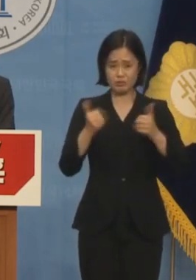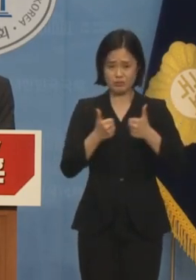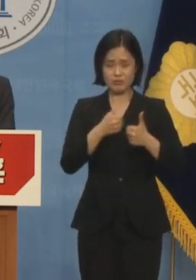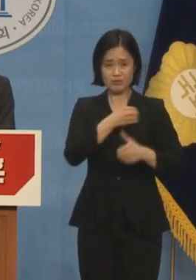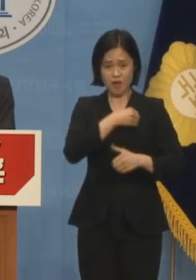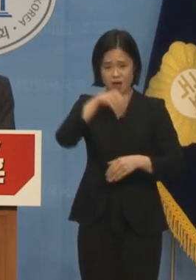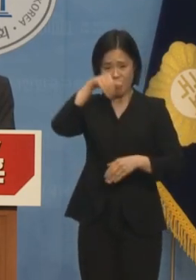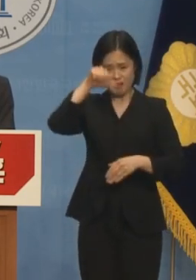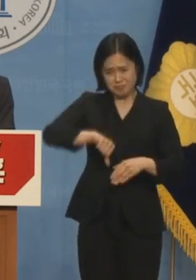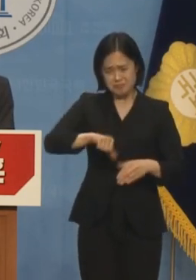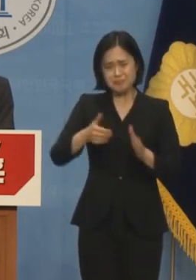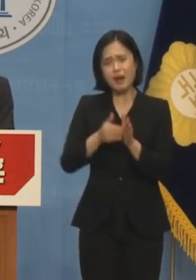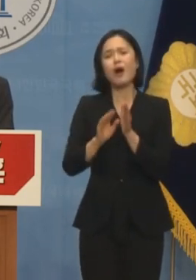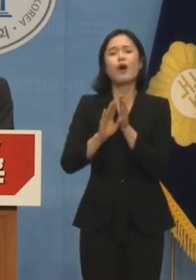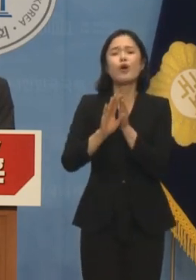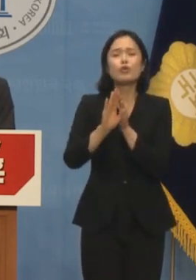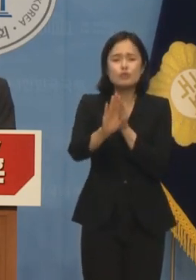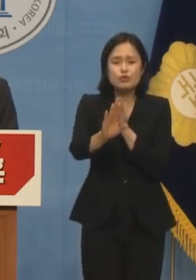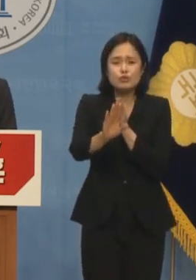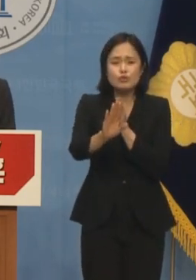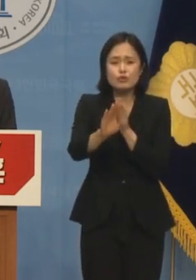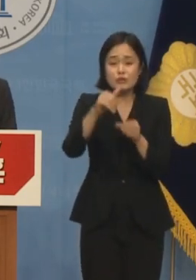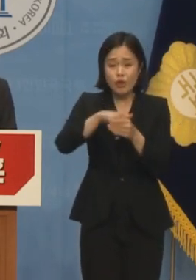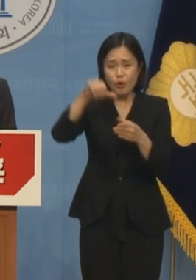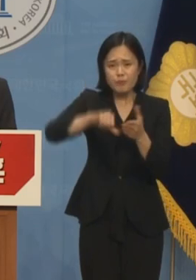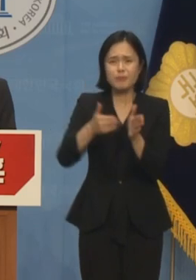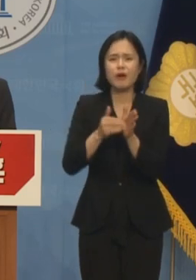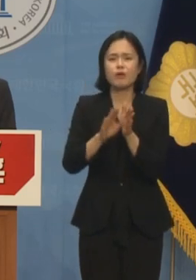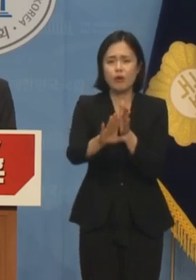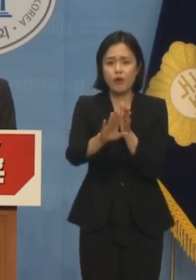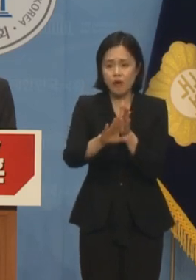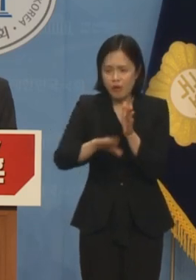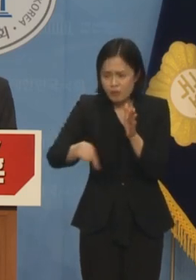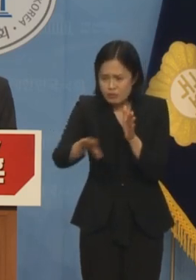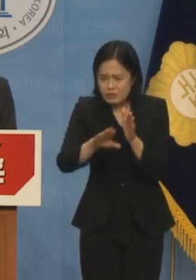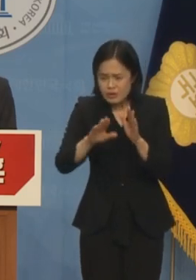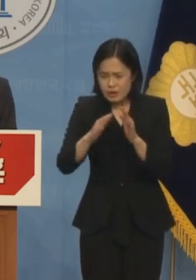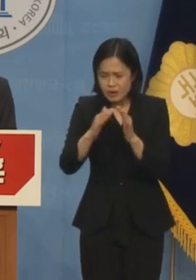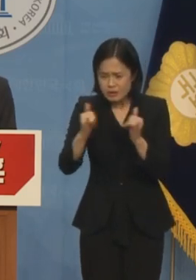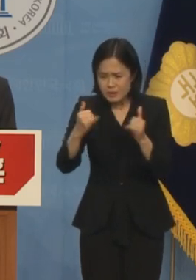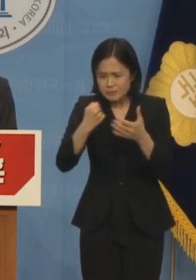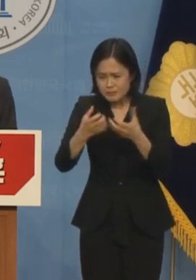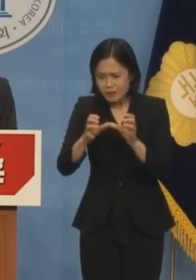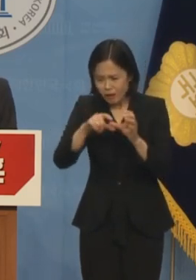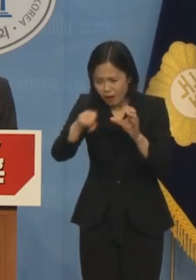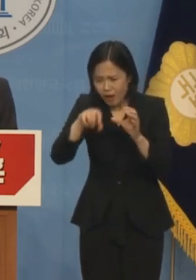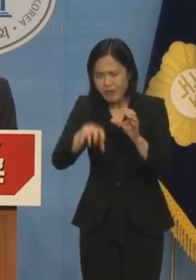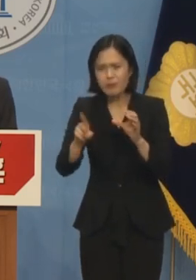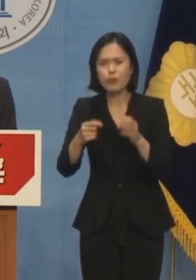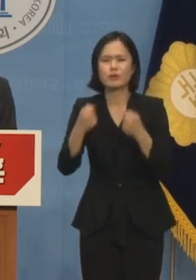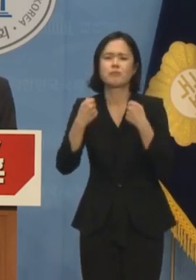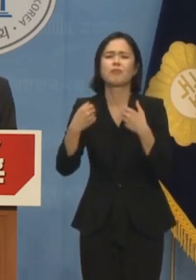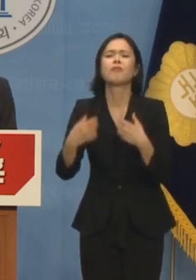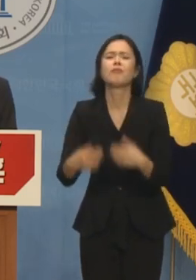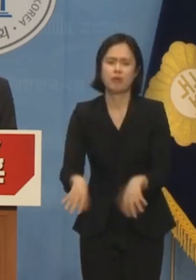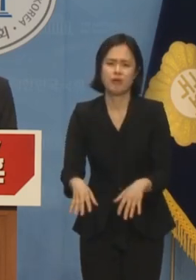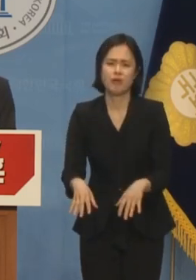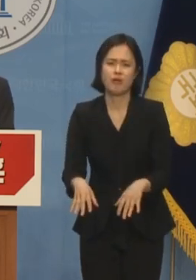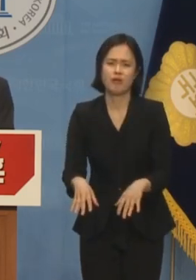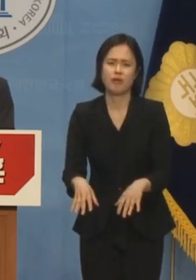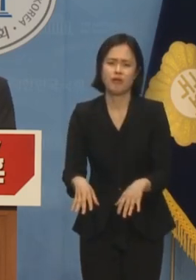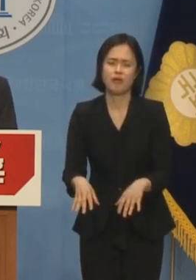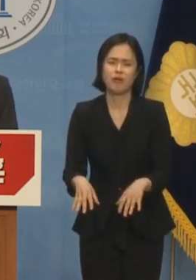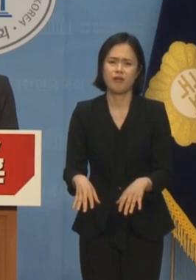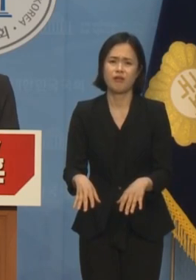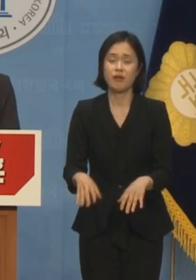있습니다. 냉정하게도 이게 우리의 현실입니다. 그 바람에 우리 지지자들조차 우리에게